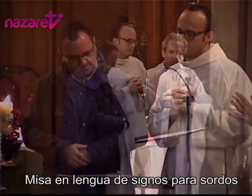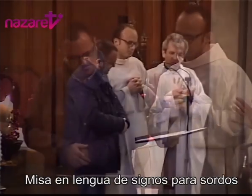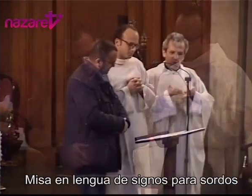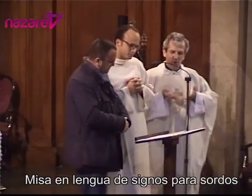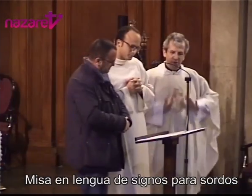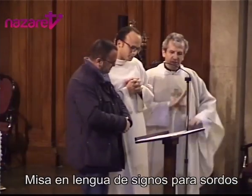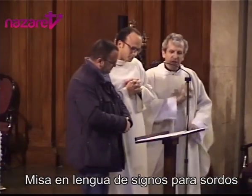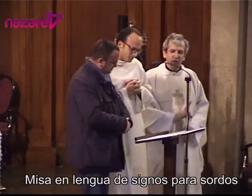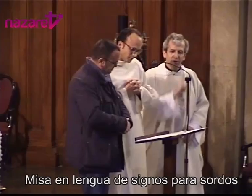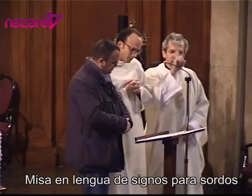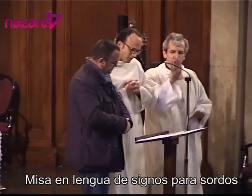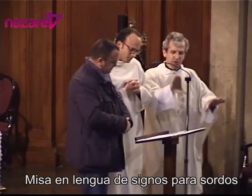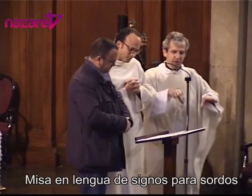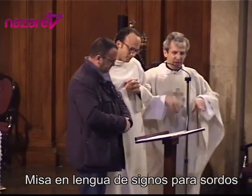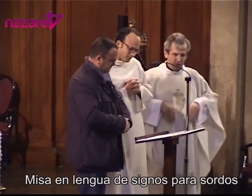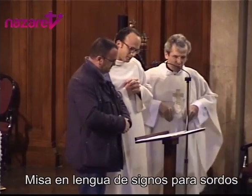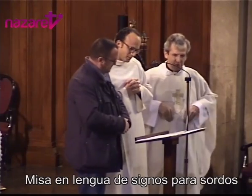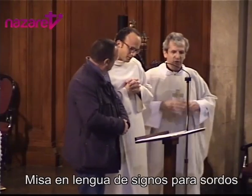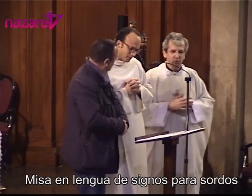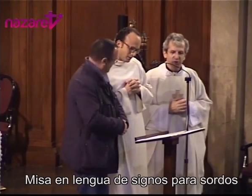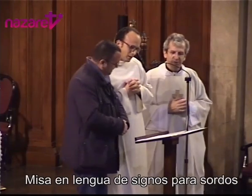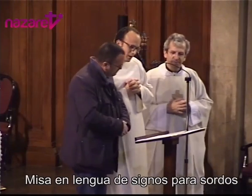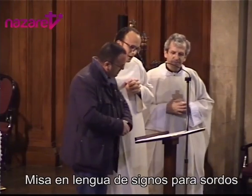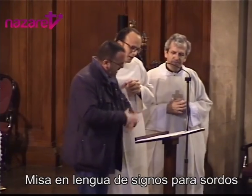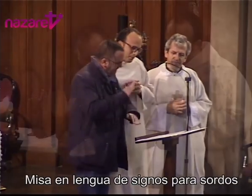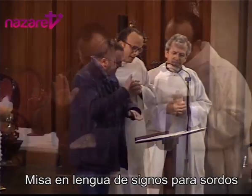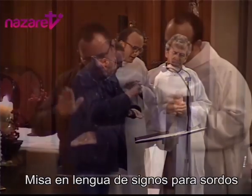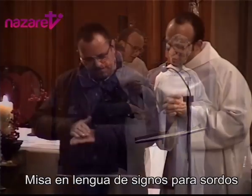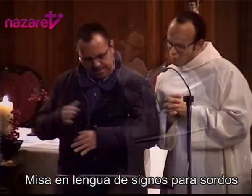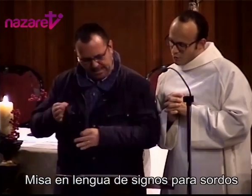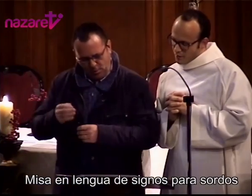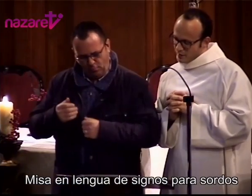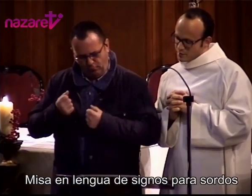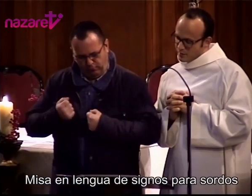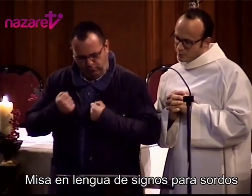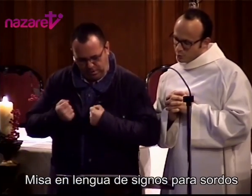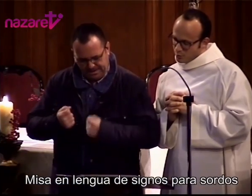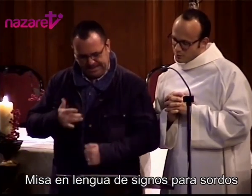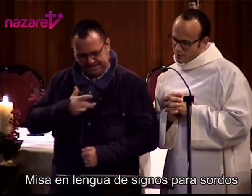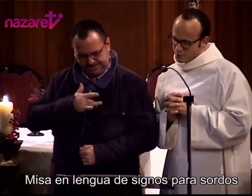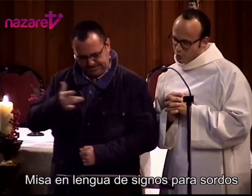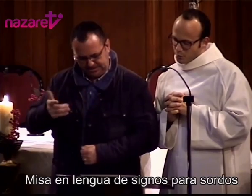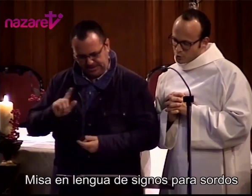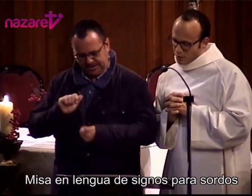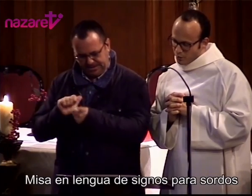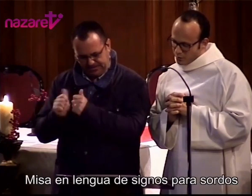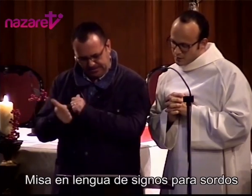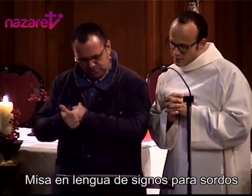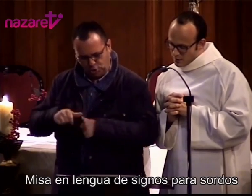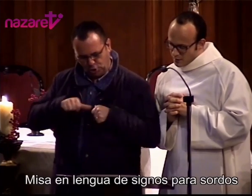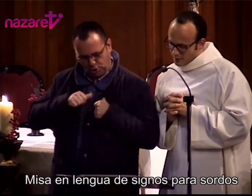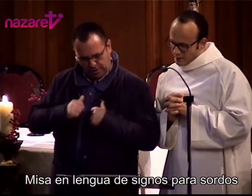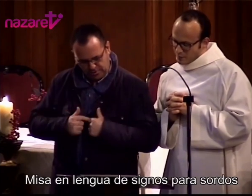Oremos. Jesús, Hijo de Dios, escúchanos. Para que la fuerza del Espíritu transforme los